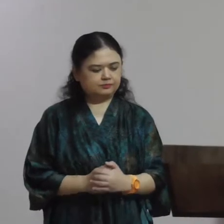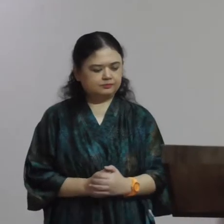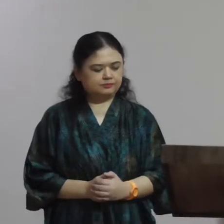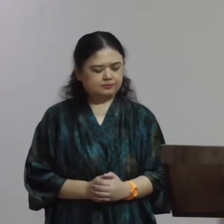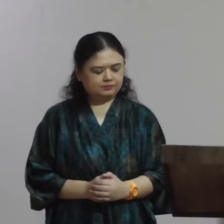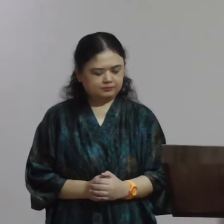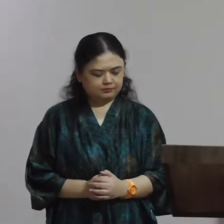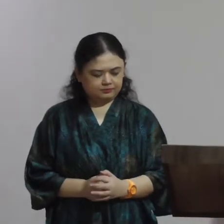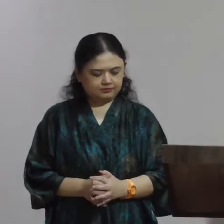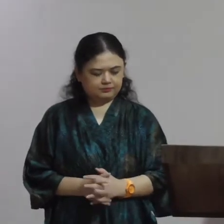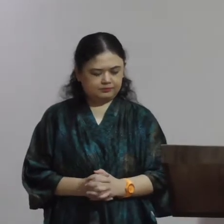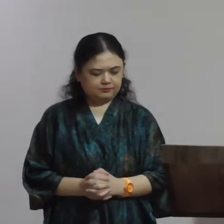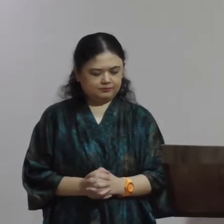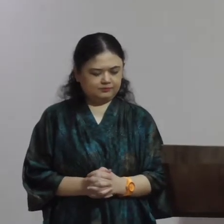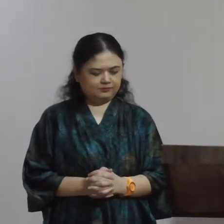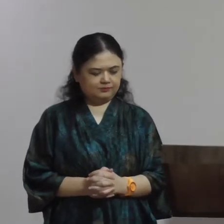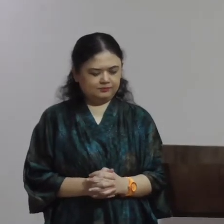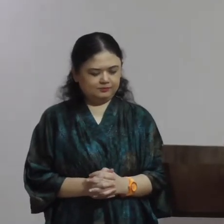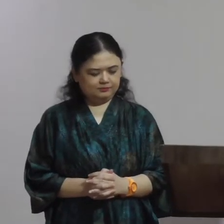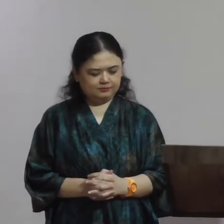Mari kita saat teduh